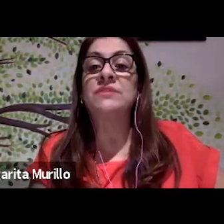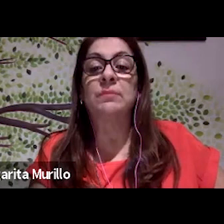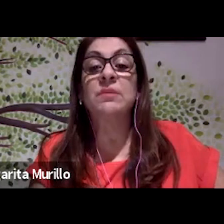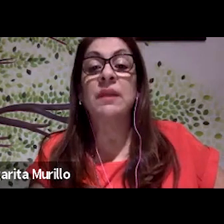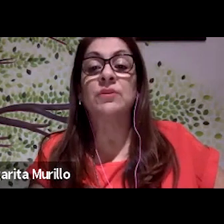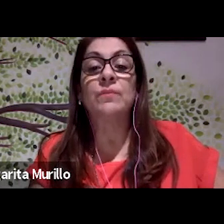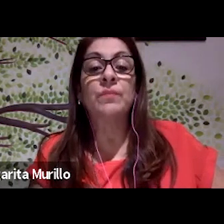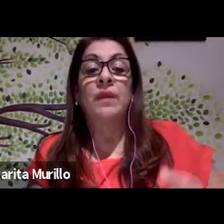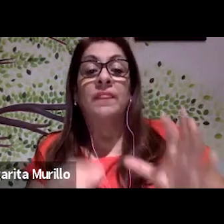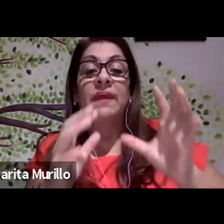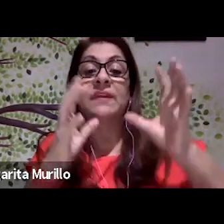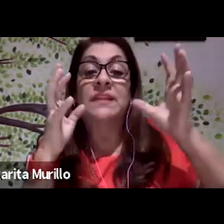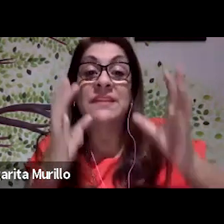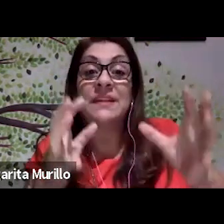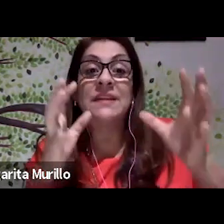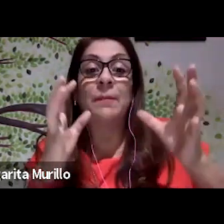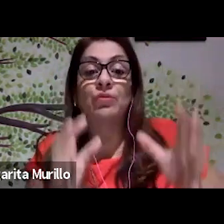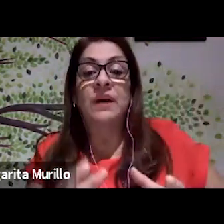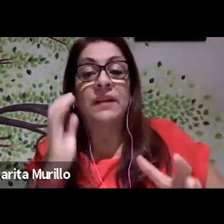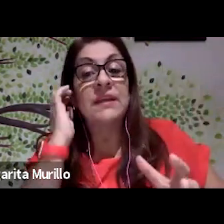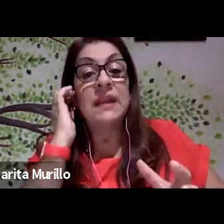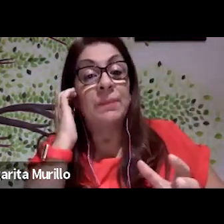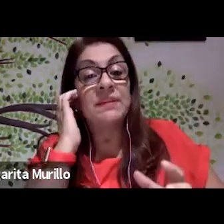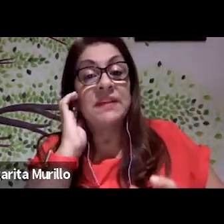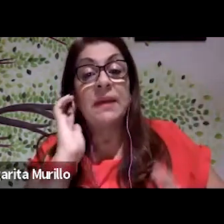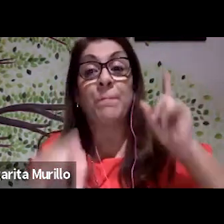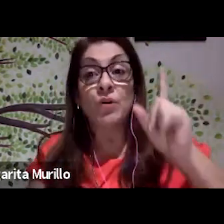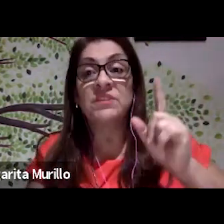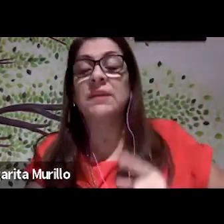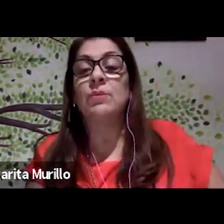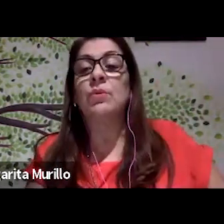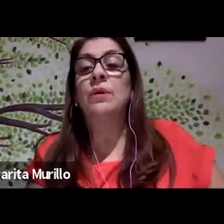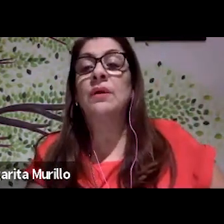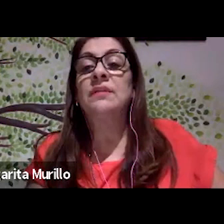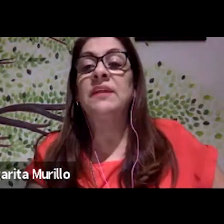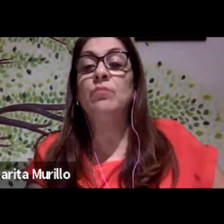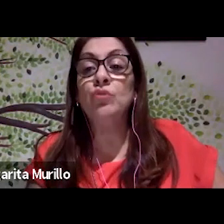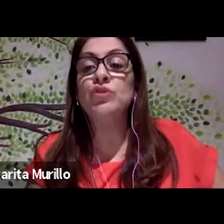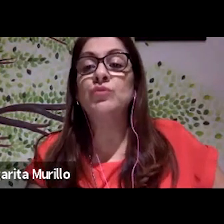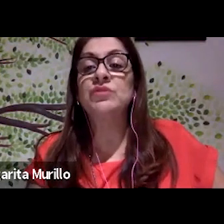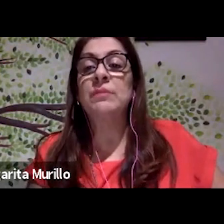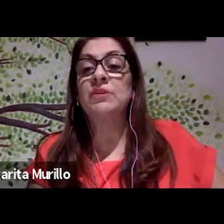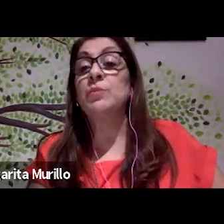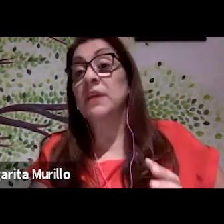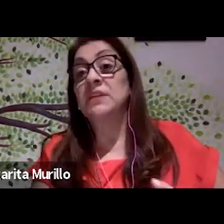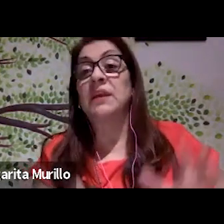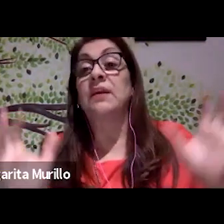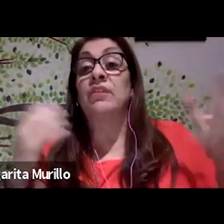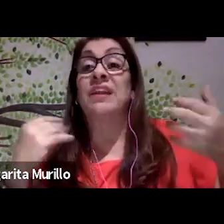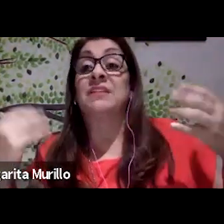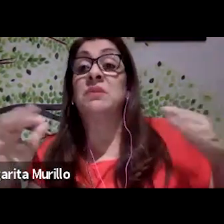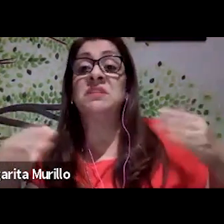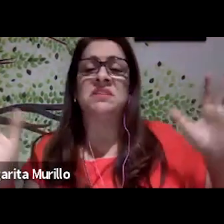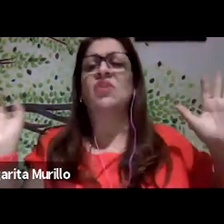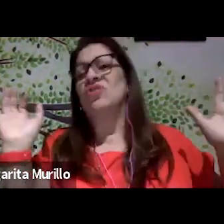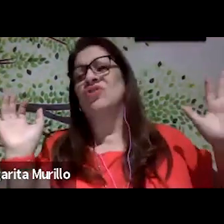todo esto estamos hablando de que te tienen que aportar y el aprendizaje positivo tiene muchos cuestionamientos porque hay gente que